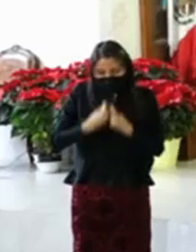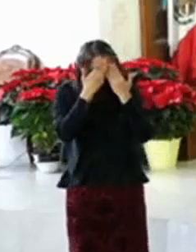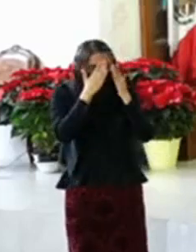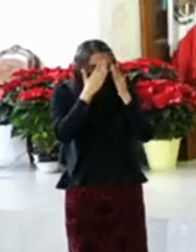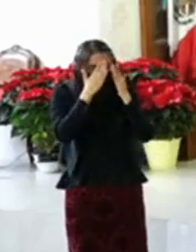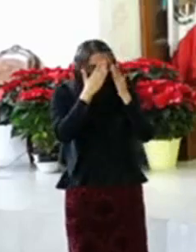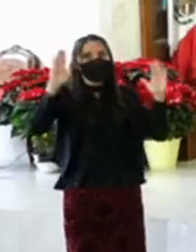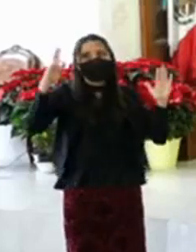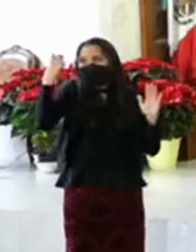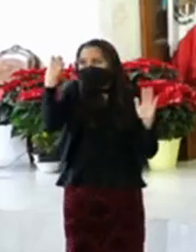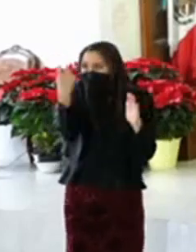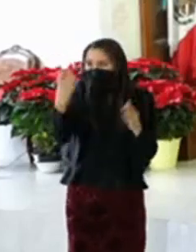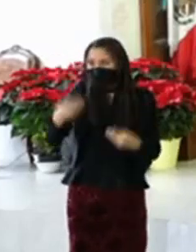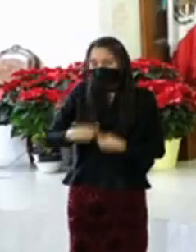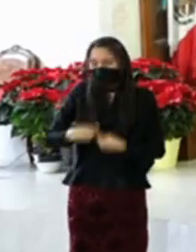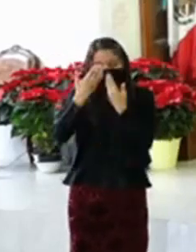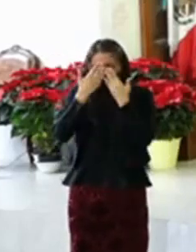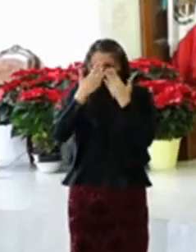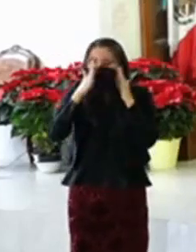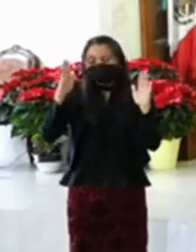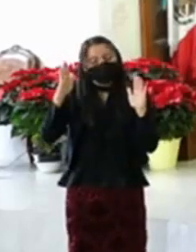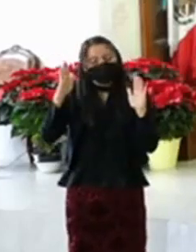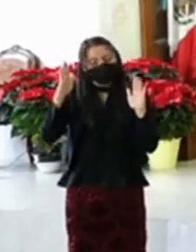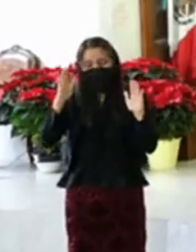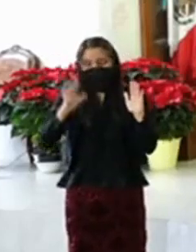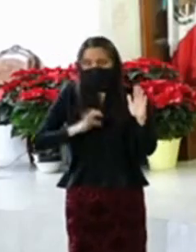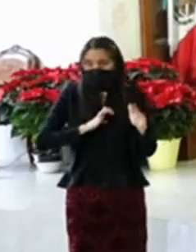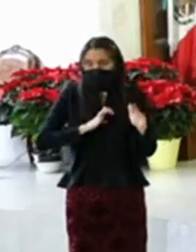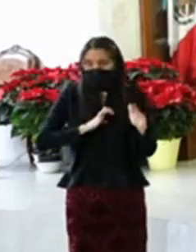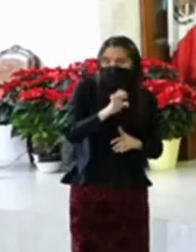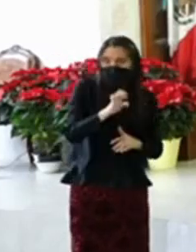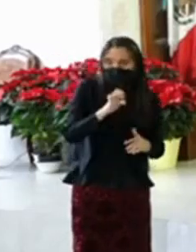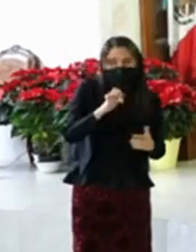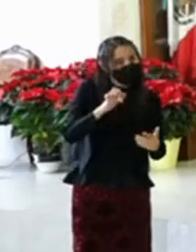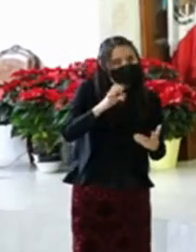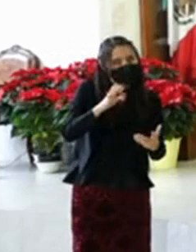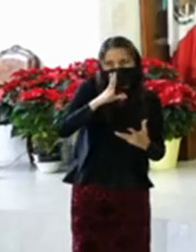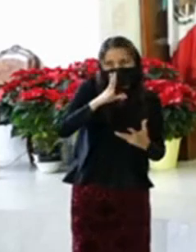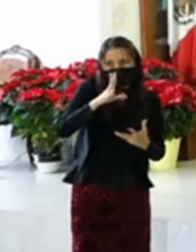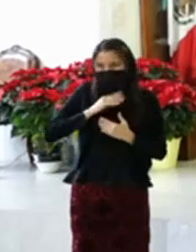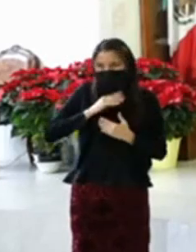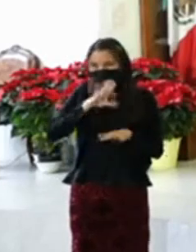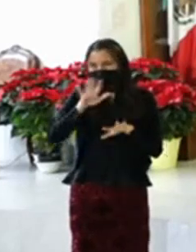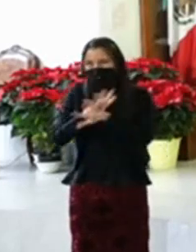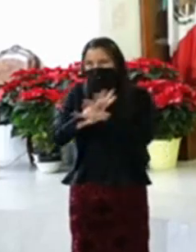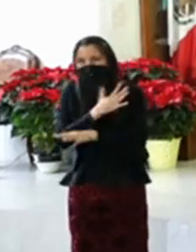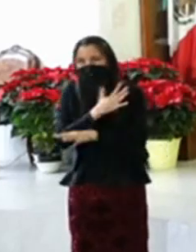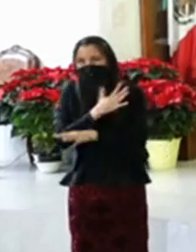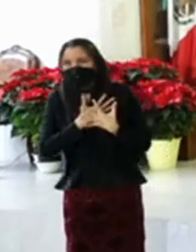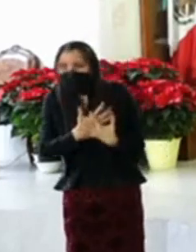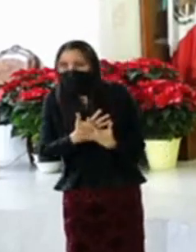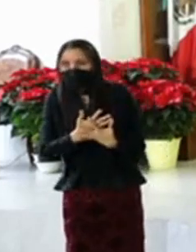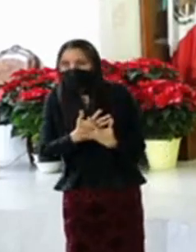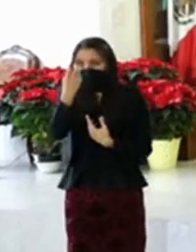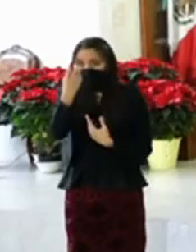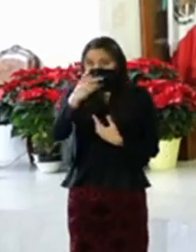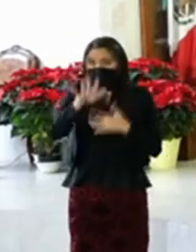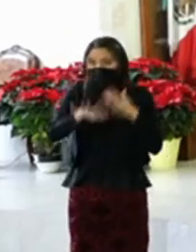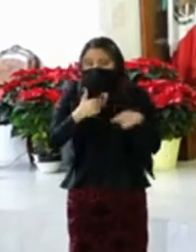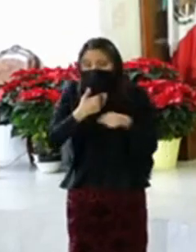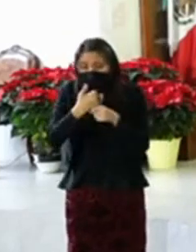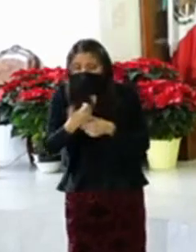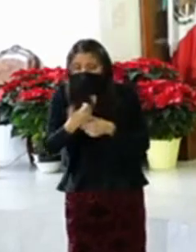cambia de odio, amor, ser bendecidos en su presencia. Llama mi atención